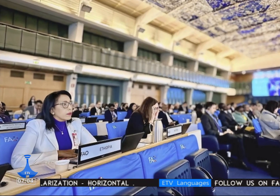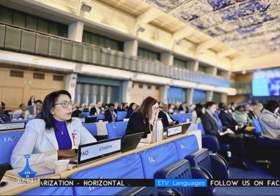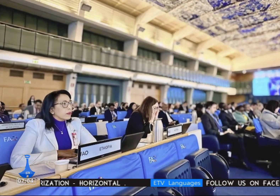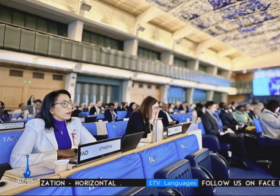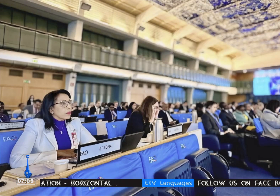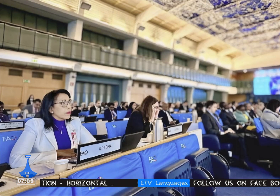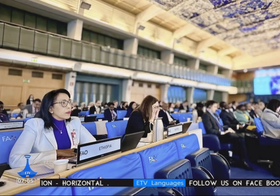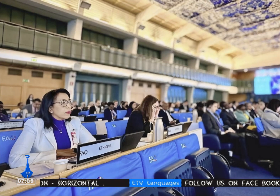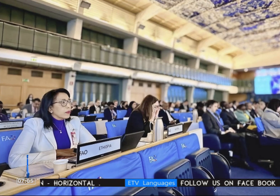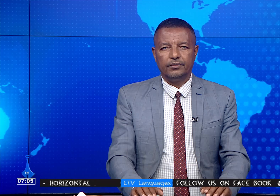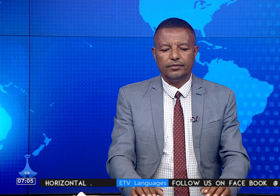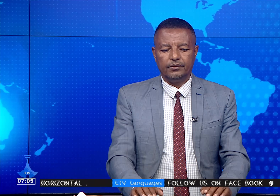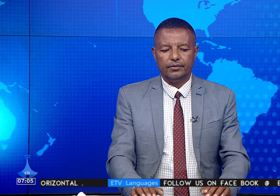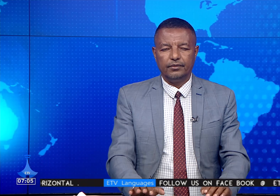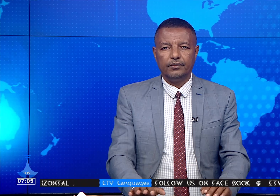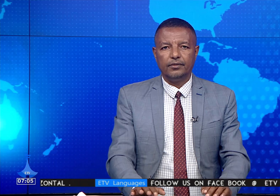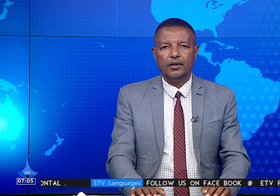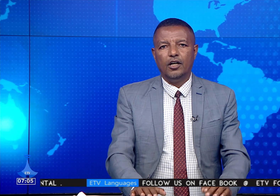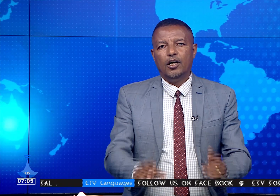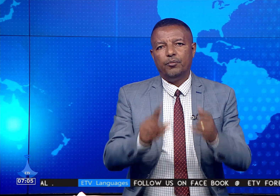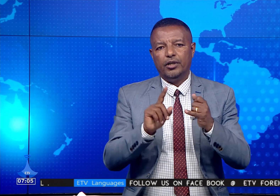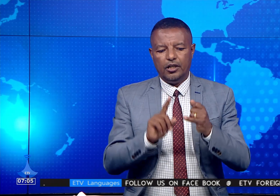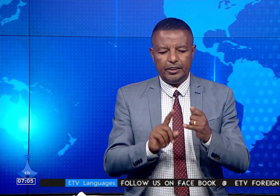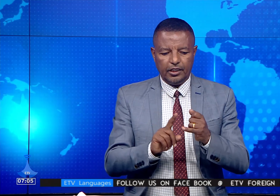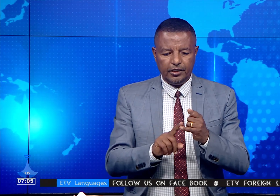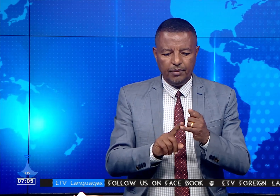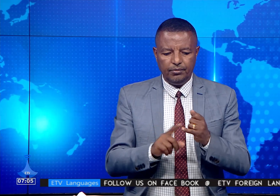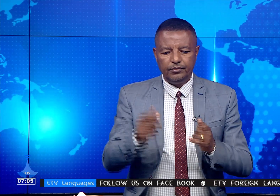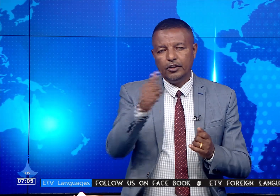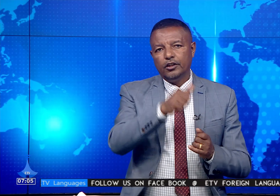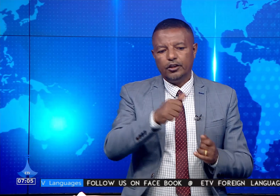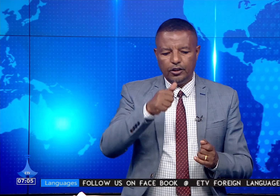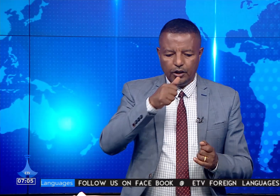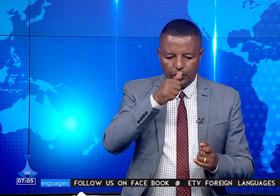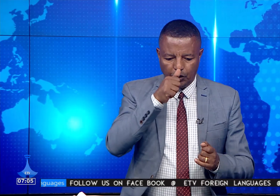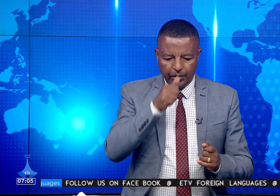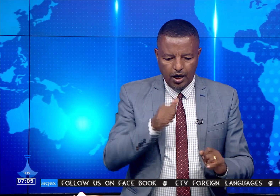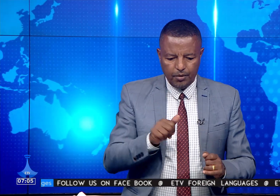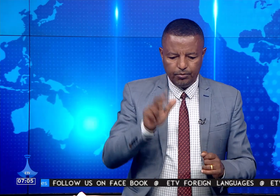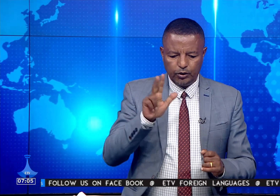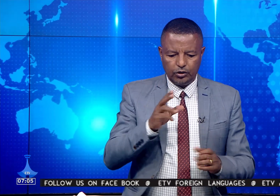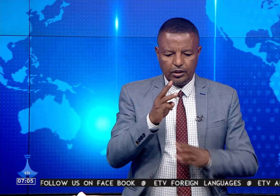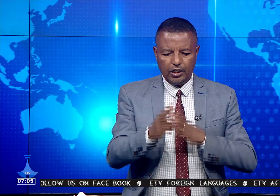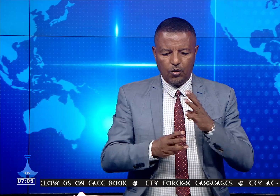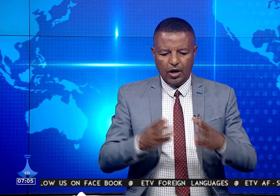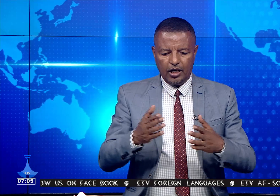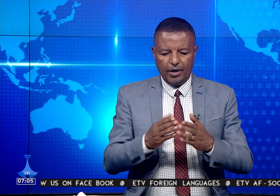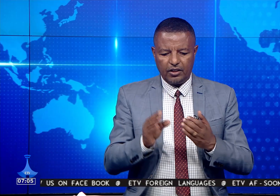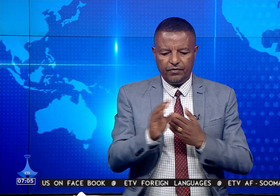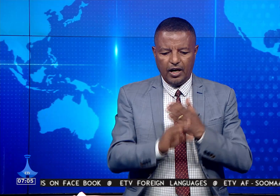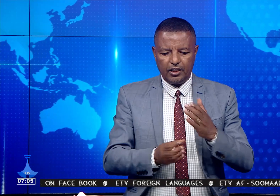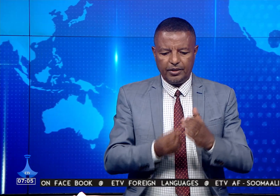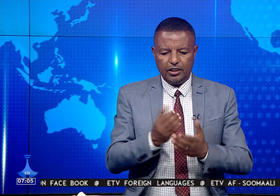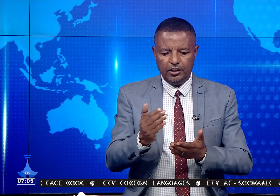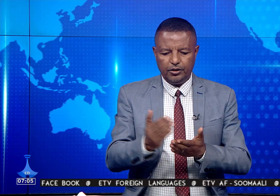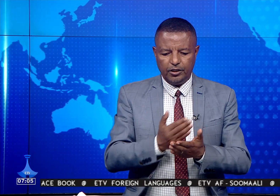በመጨረሻም ኢትዮጵያ በሶስተኛው ዓለም